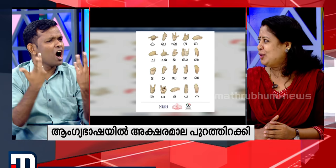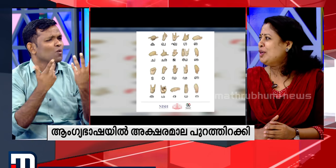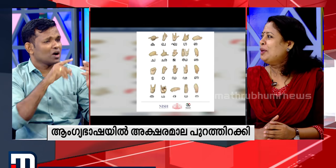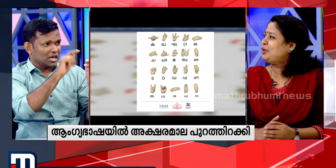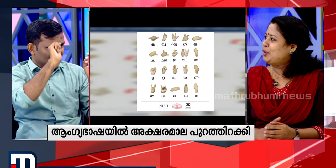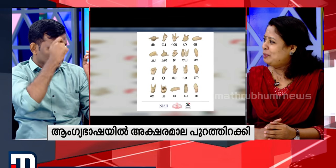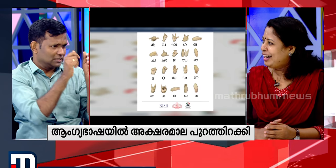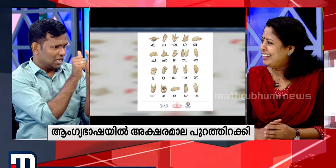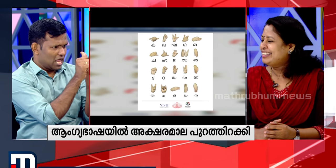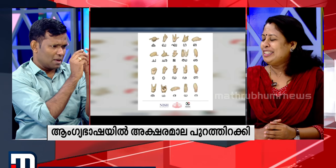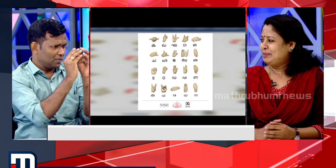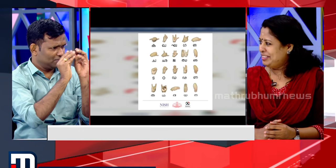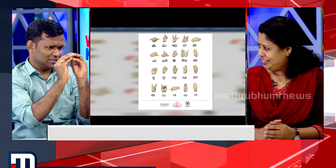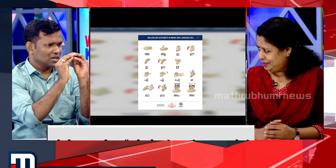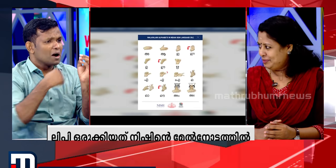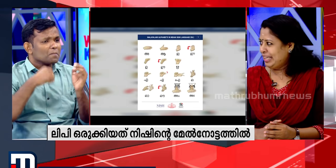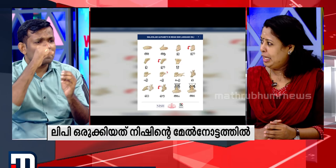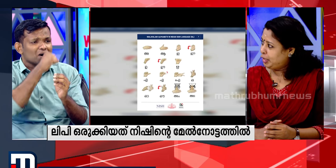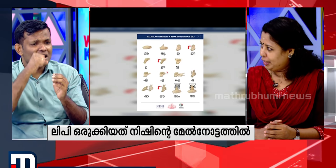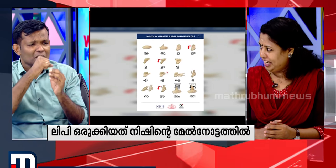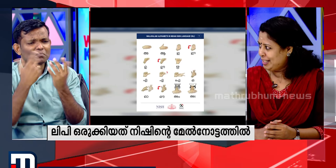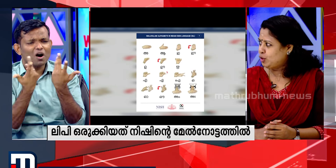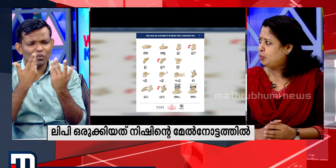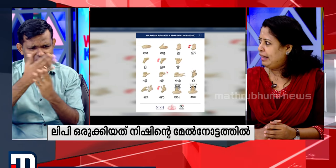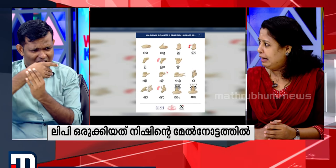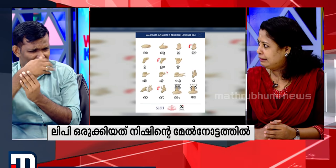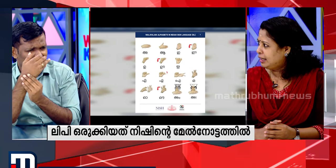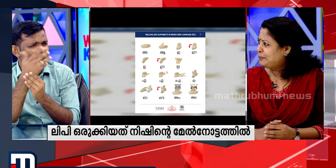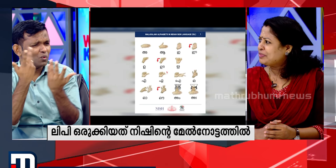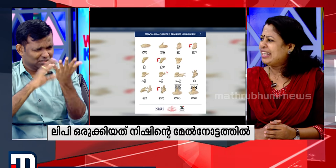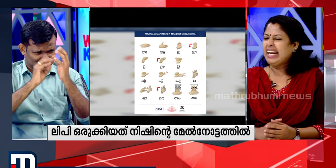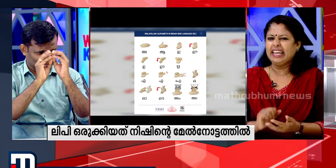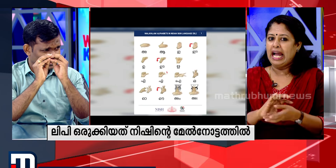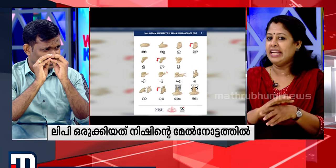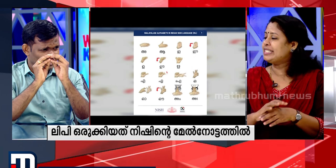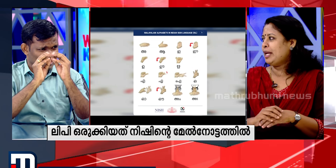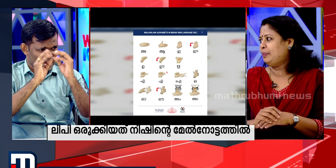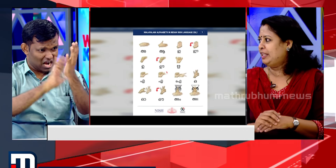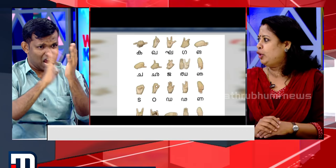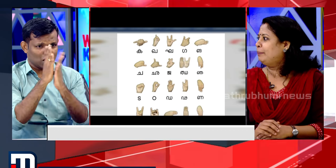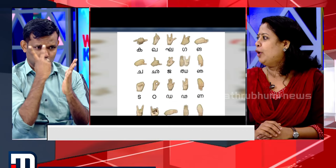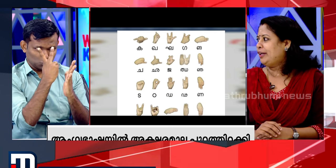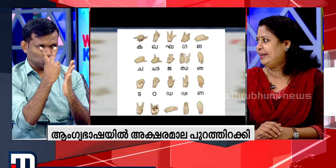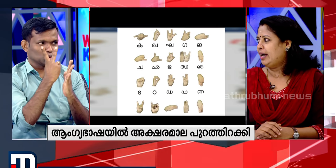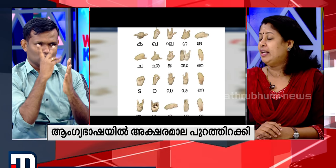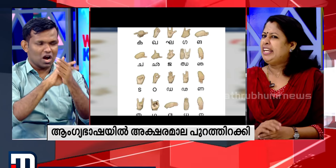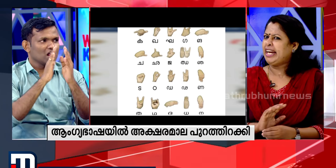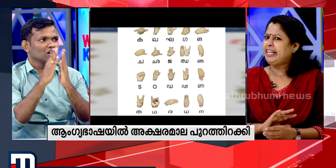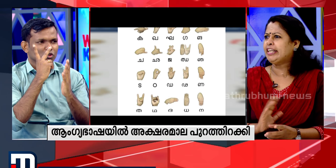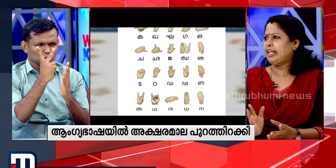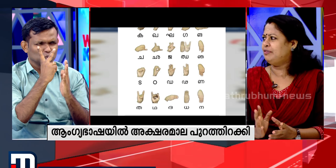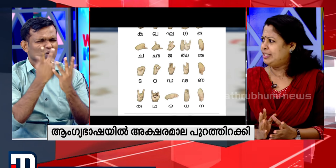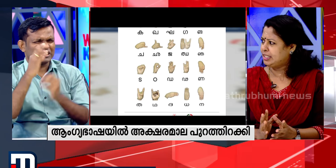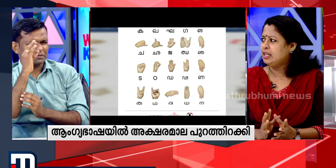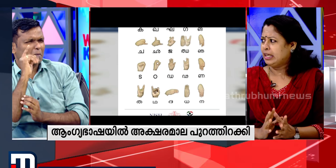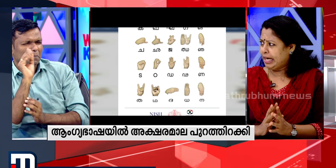ഡിഫിക്കൽറ്റി ആയിരുന്നു. പിന്നെ ഒരുപാട് നമ്മൾ എല്ലാവരുമായിട്ട് അന്വേഷിച്ചു. മലയാളത്തിൽ കൈ ഹാൻഡ് ഷേപ്പ് അതിലൊരു ഇമ്പോർട്ടൻ്റ് ആണ്.